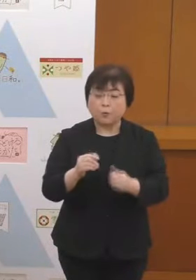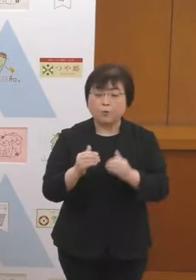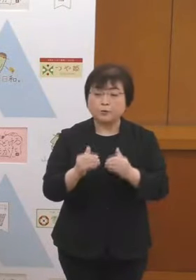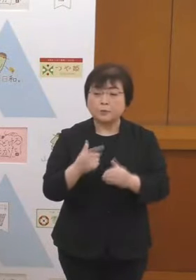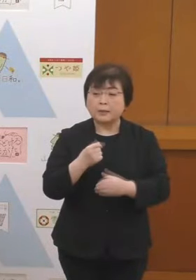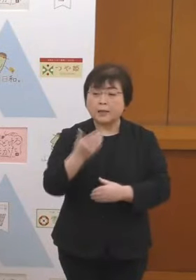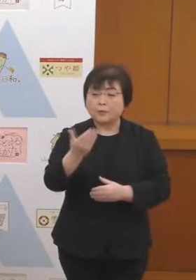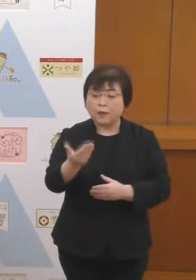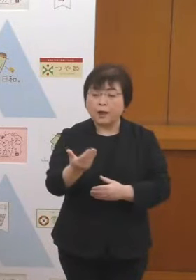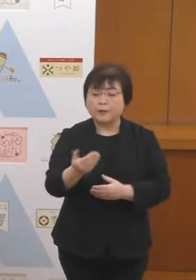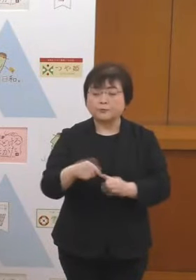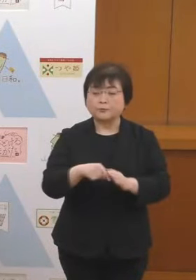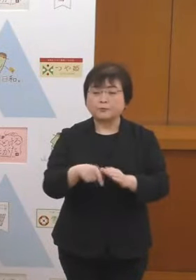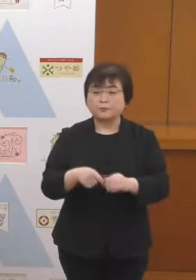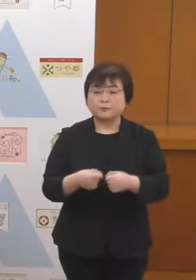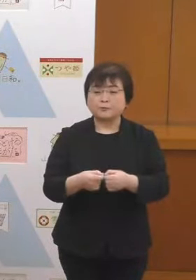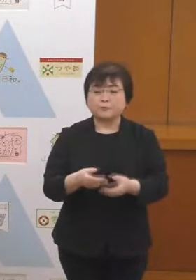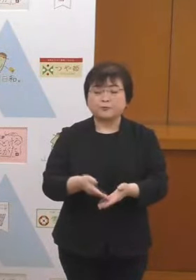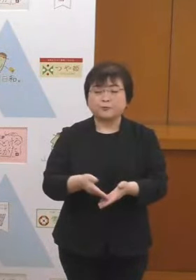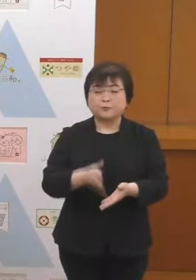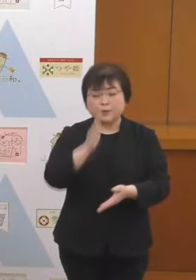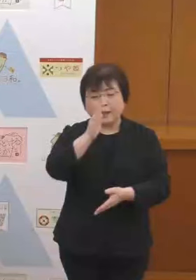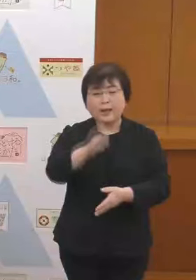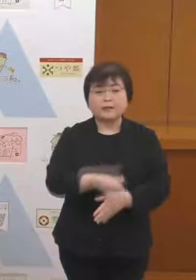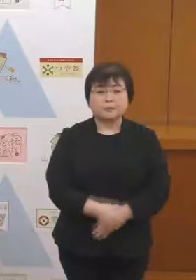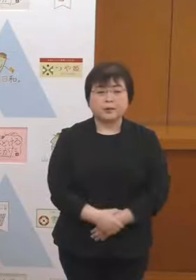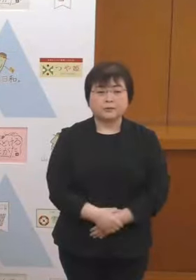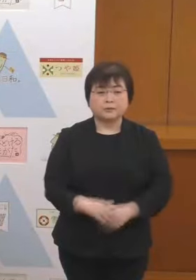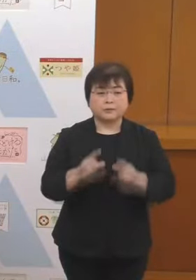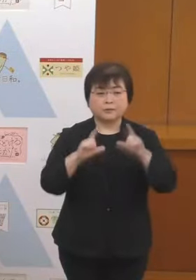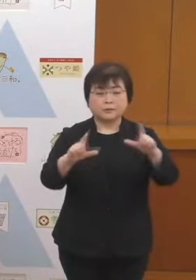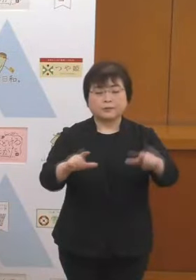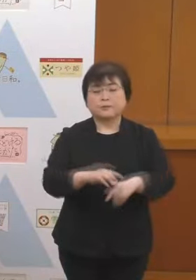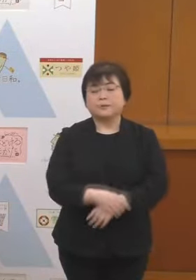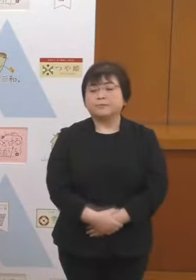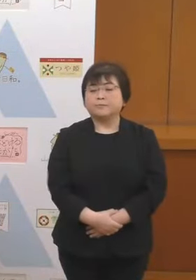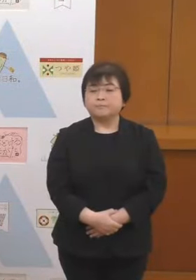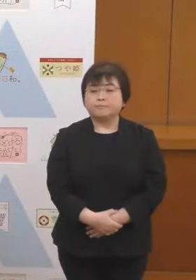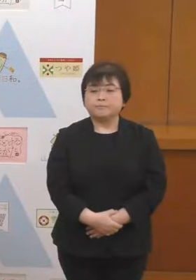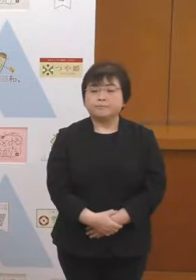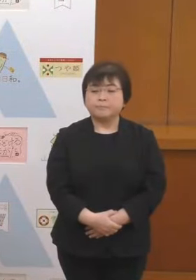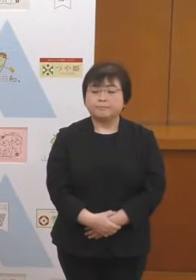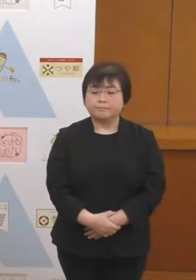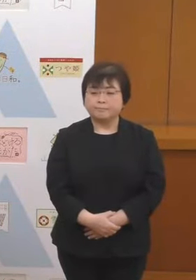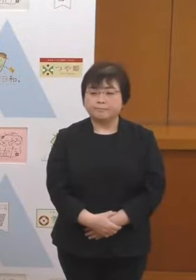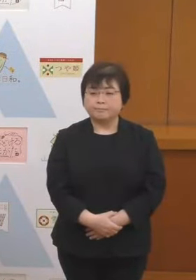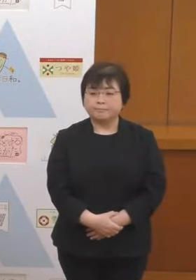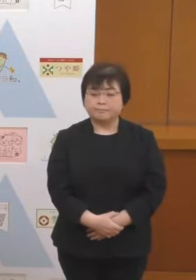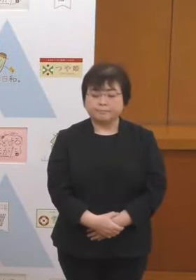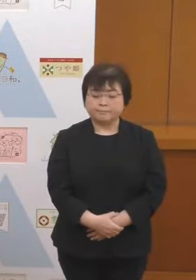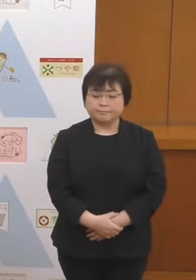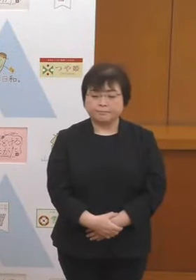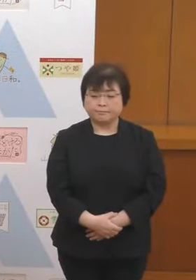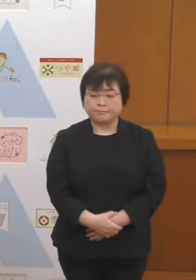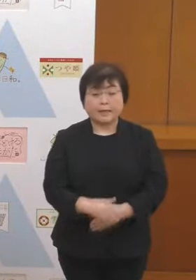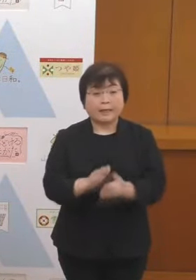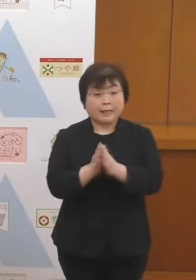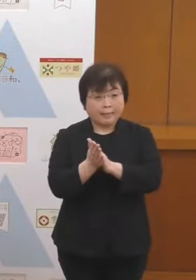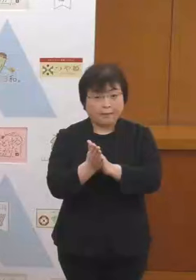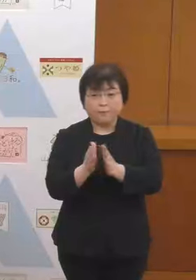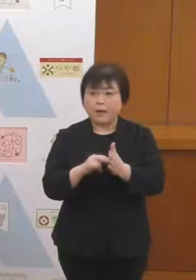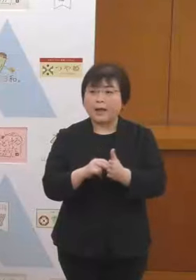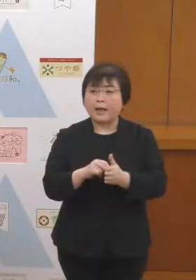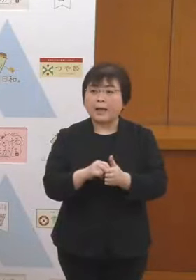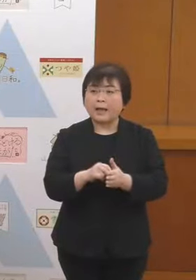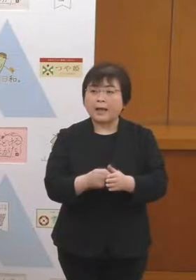点を教えてくださいそうですねあのまあま県はですね